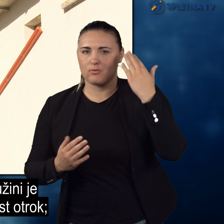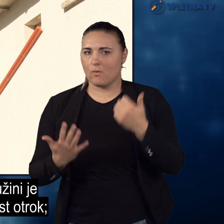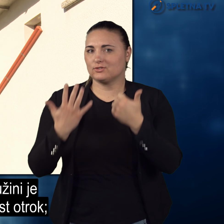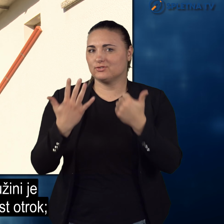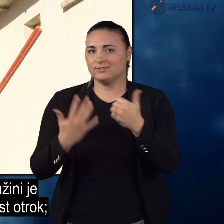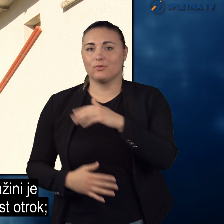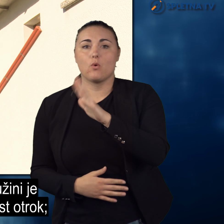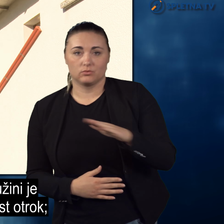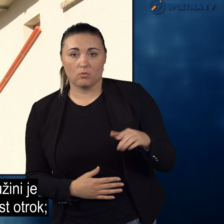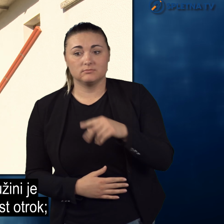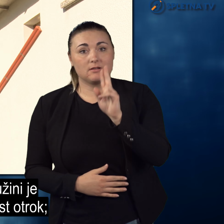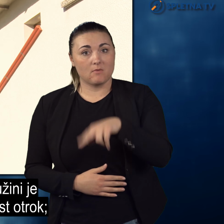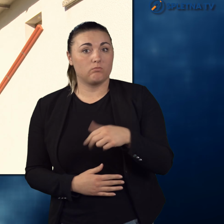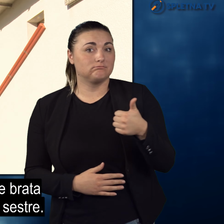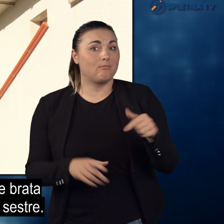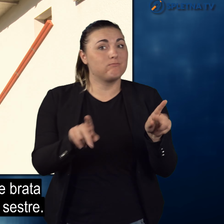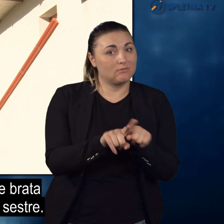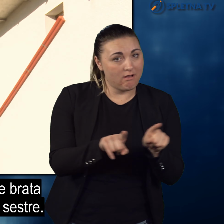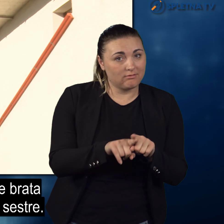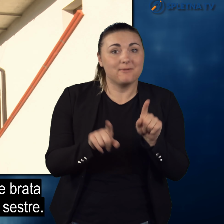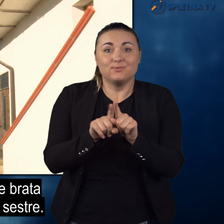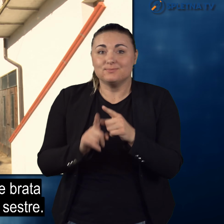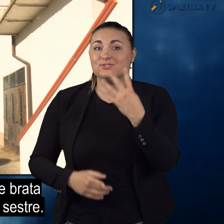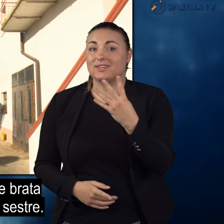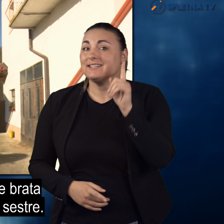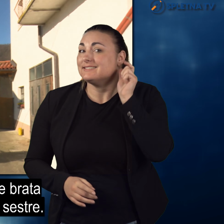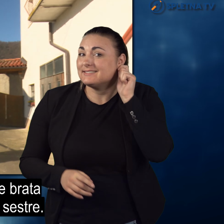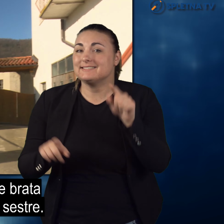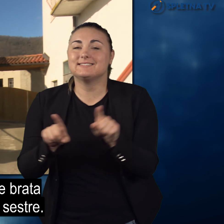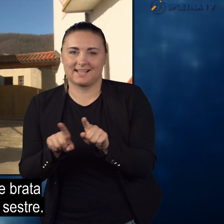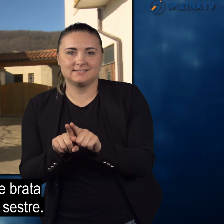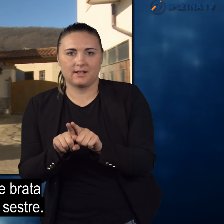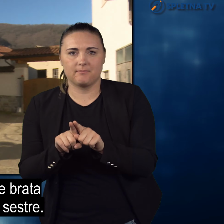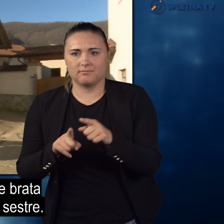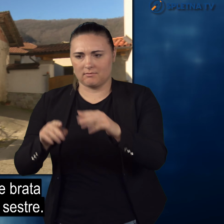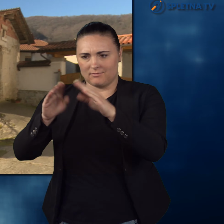V družini je bilo 6 otrok, imel je brata in 4 sestre.